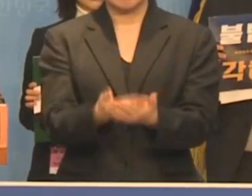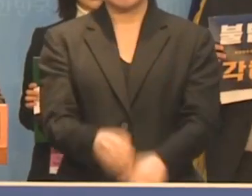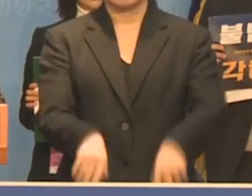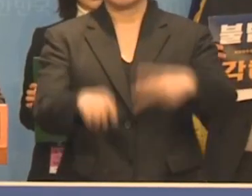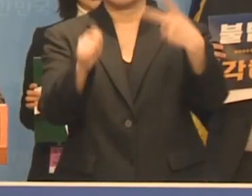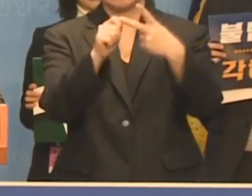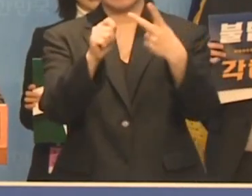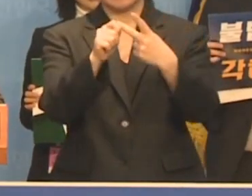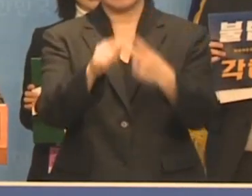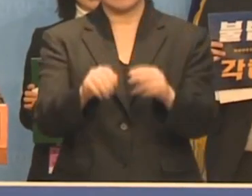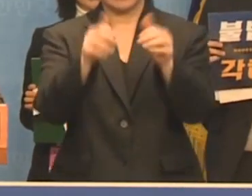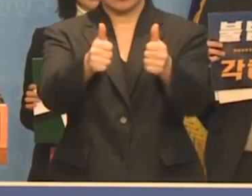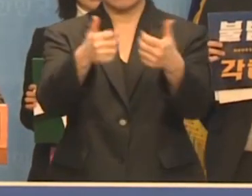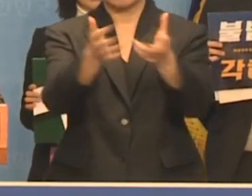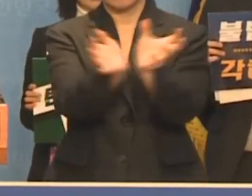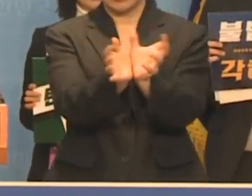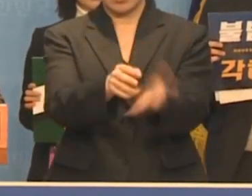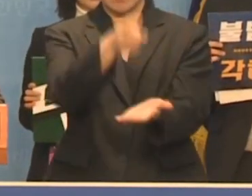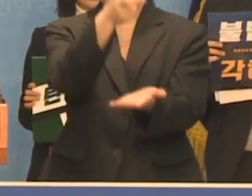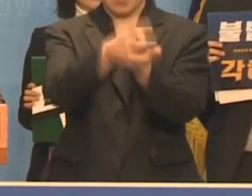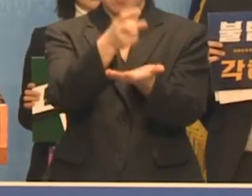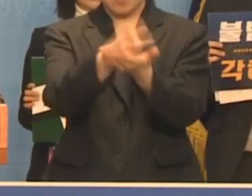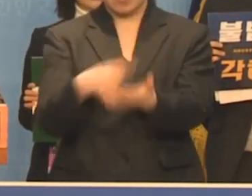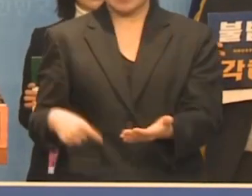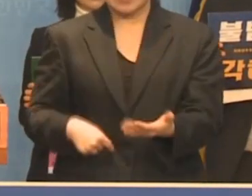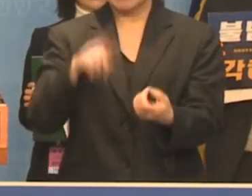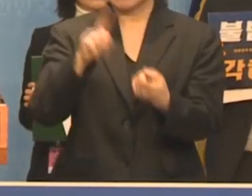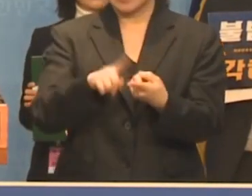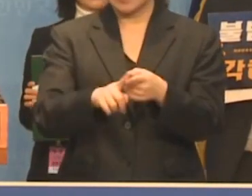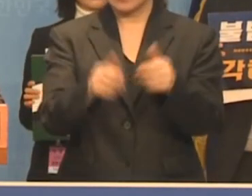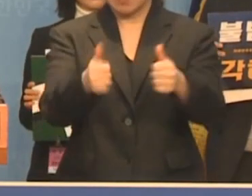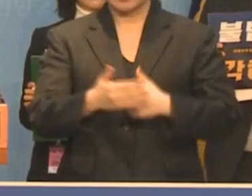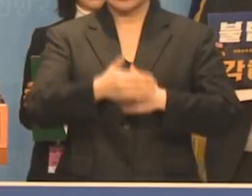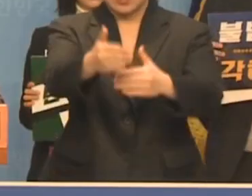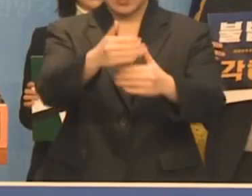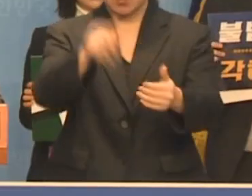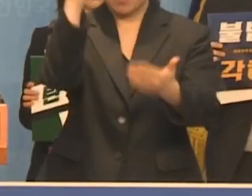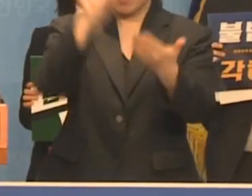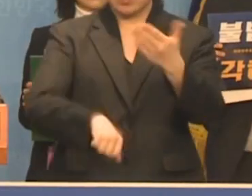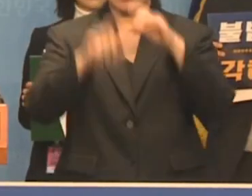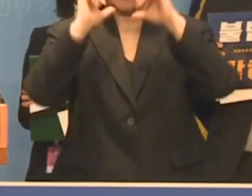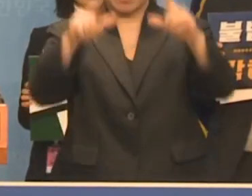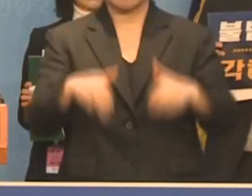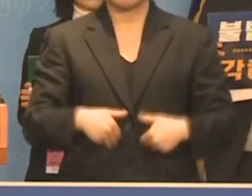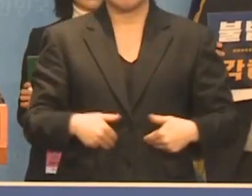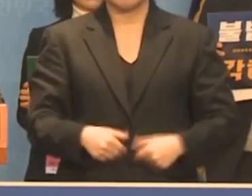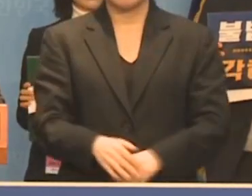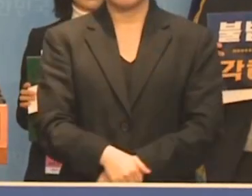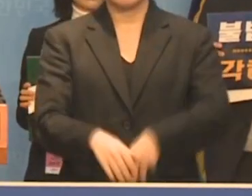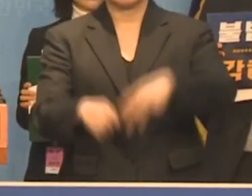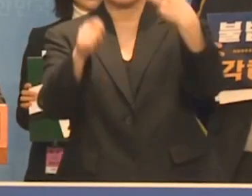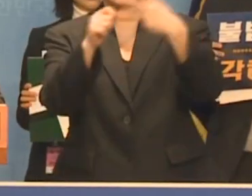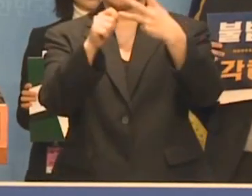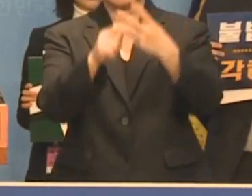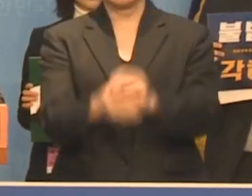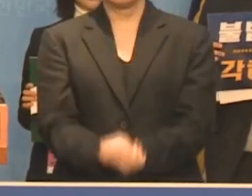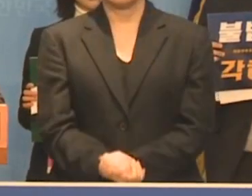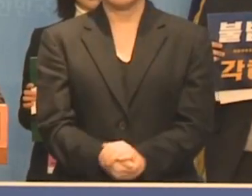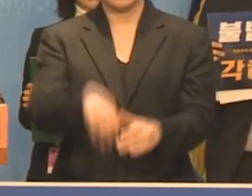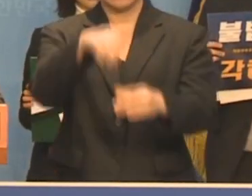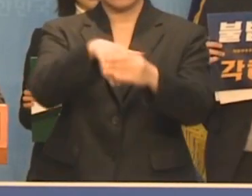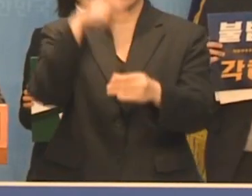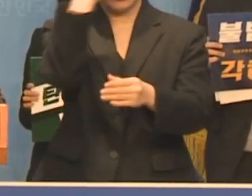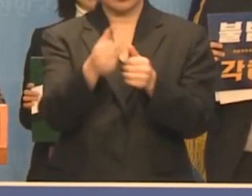둘째, 사법부는 법과 양심에 따라 재판을 진행하고 판결을 내리십시오. 셋째,